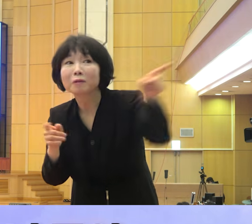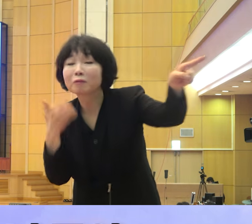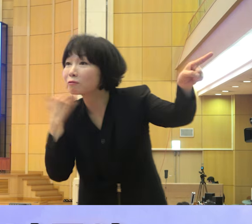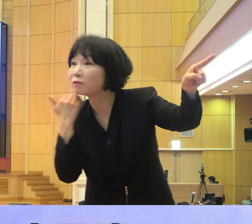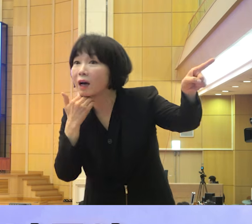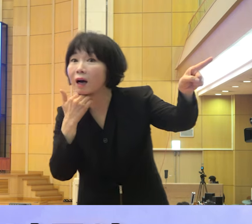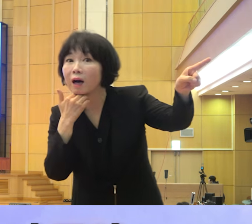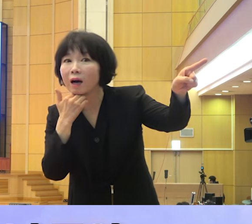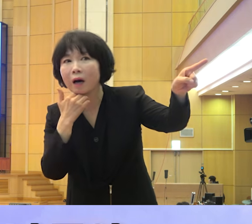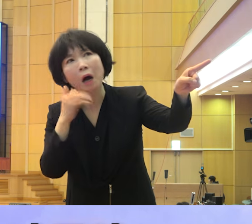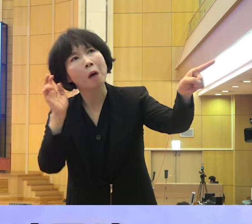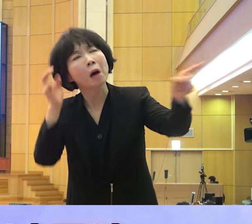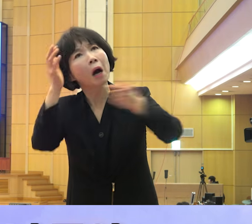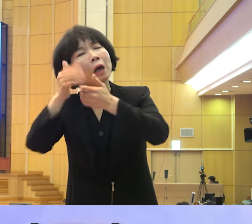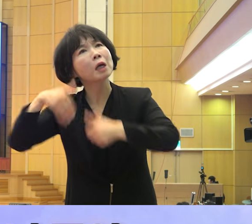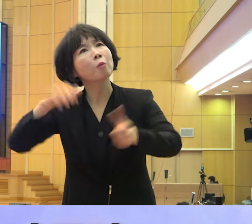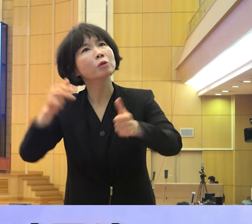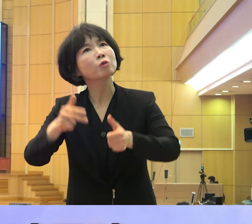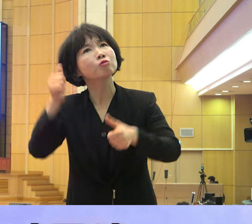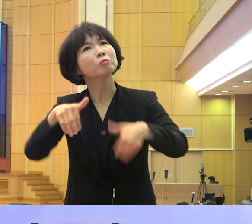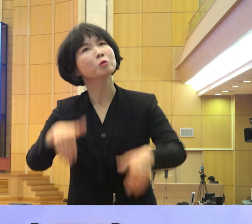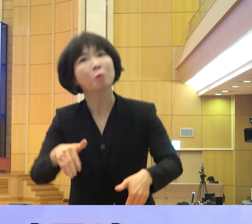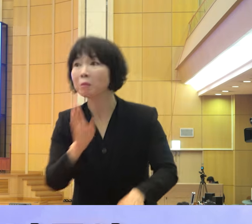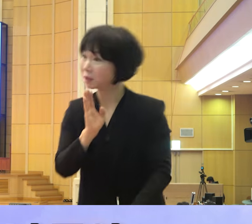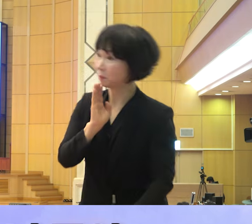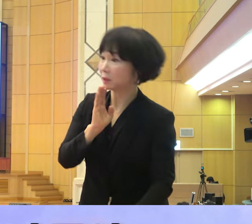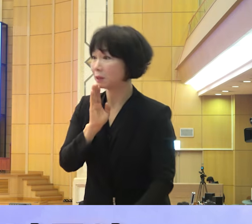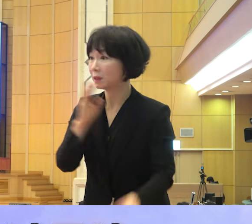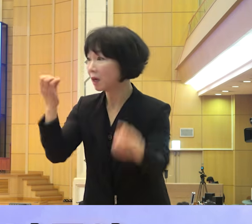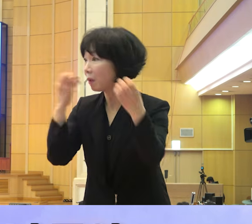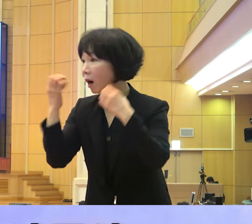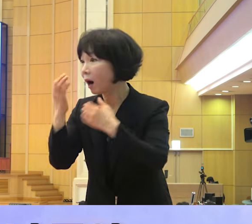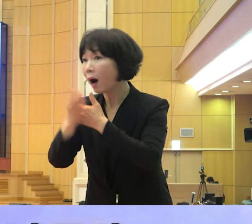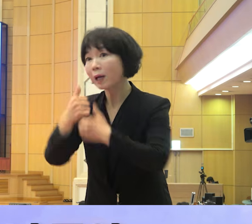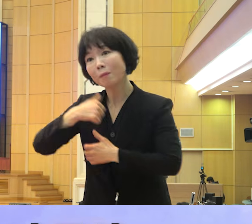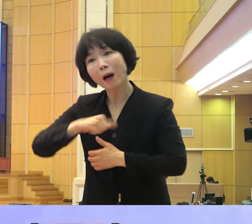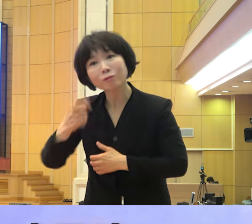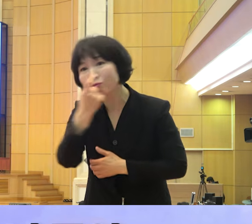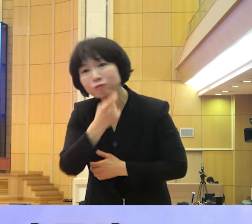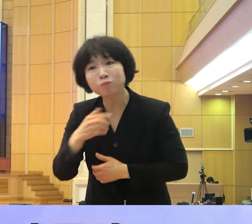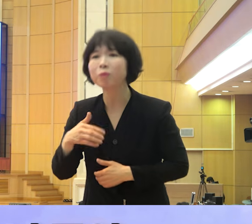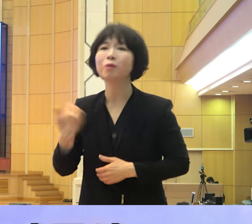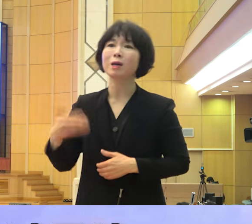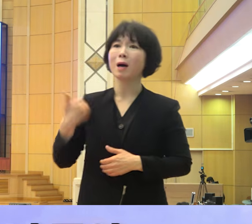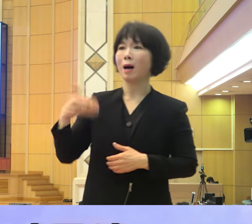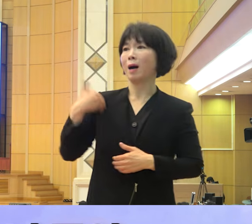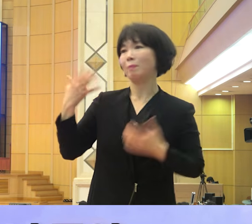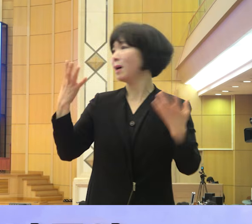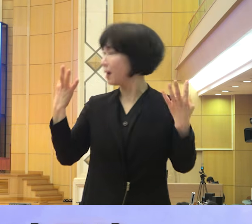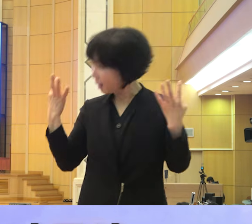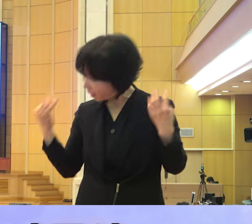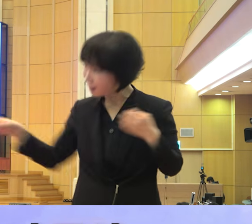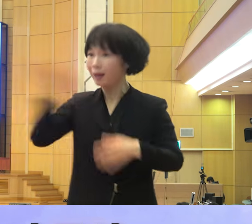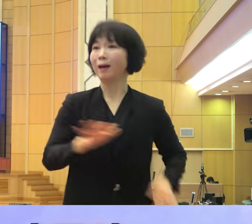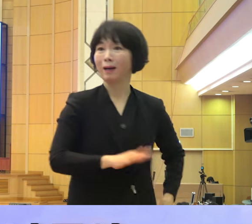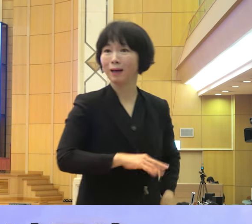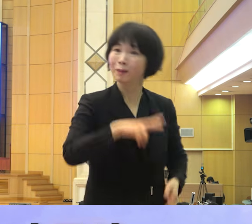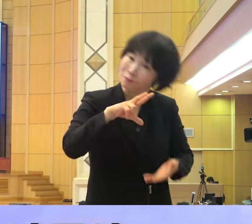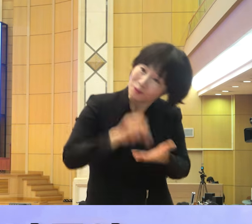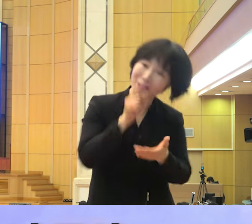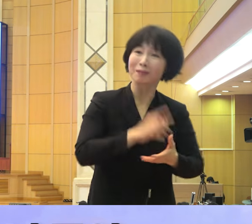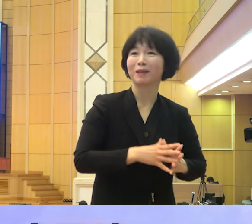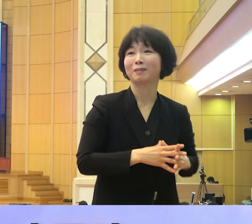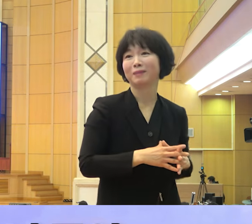선지자라고 말하는 게 선지자예요. 이 그리스도라고 하나님의 아들이라는 게 아니라 그냥 선지자 정도로만 생각하는 거예요.